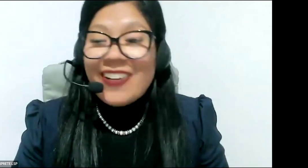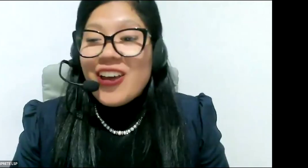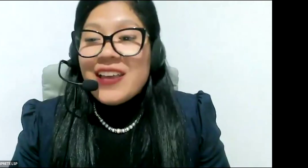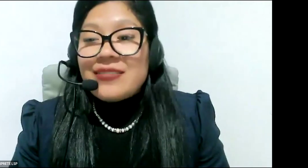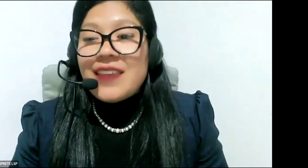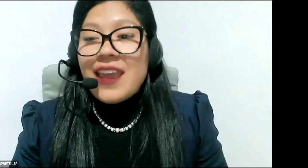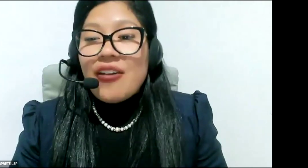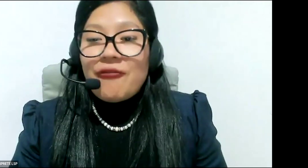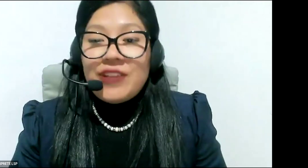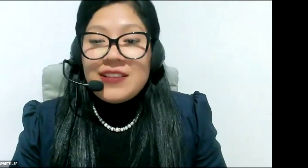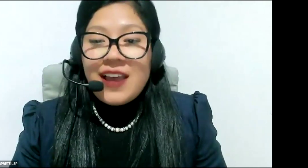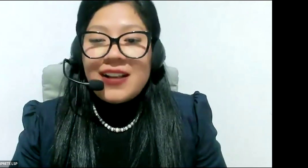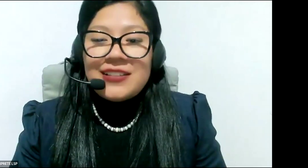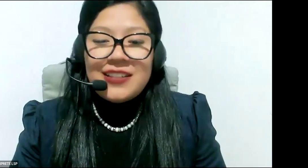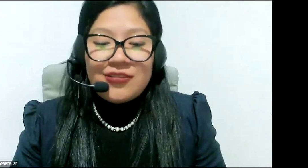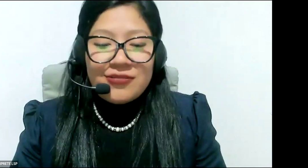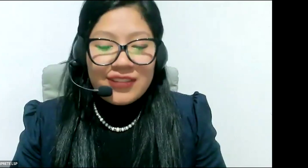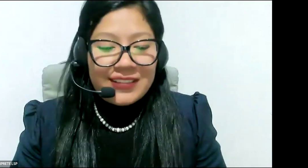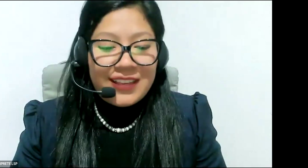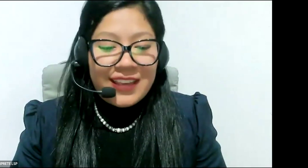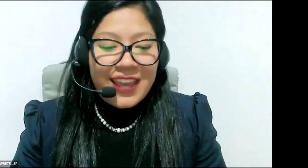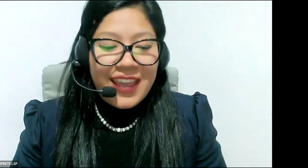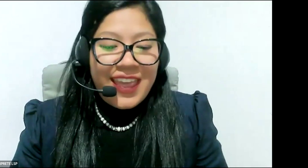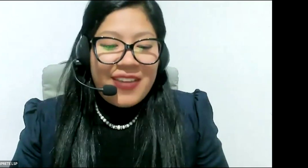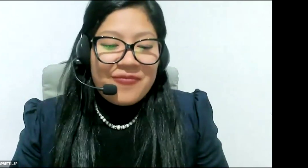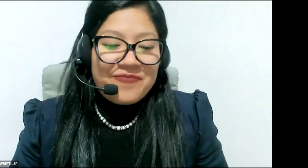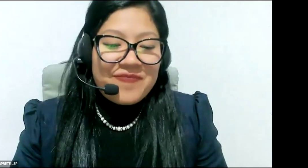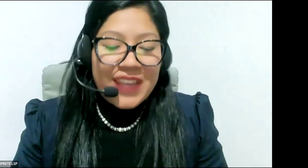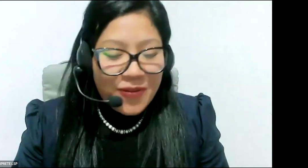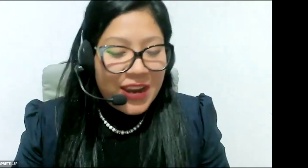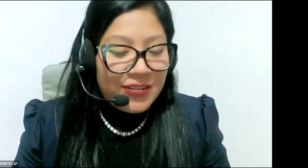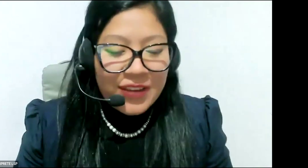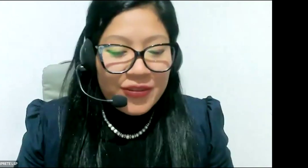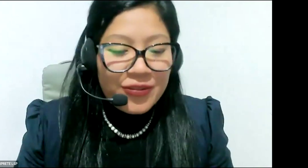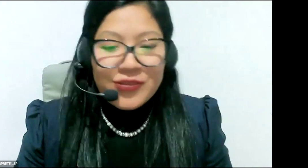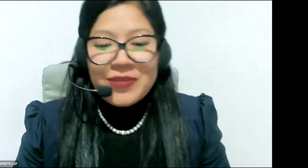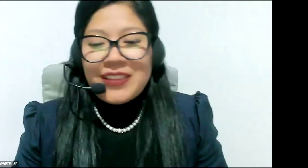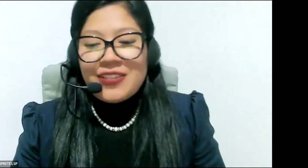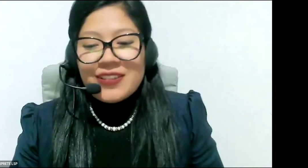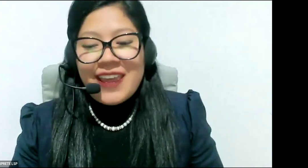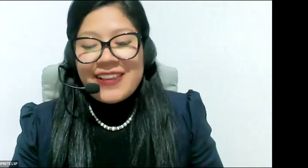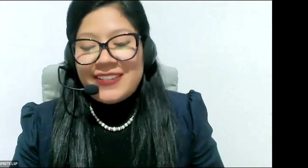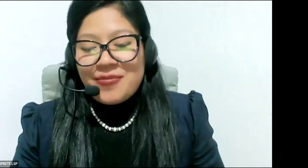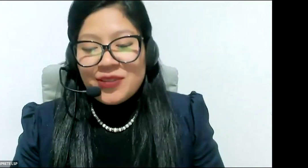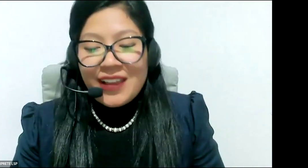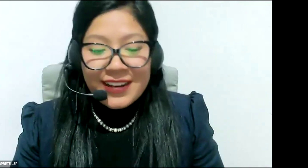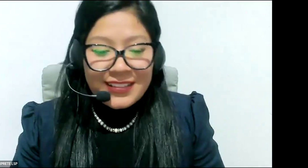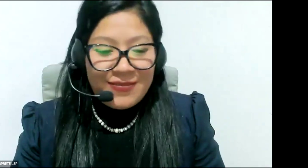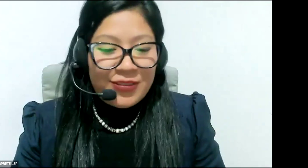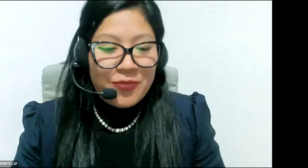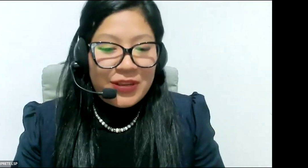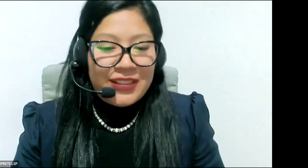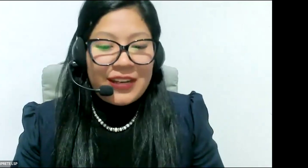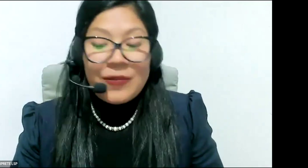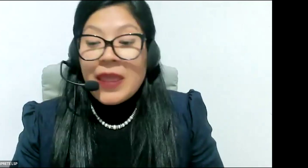fotito de final chicos así que qué bueno qué bueno los comentarios que estamos